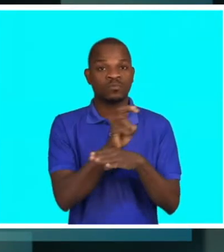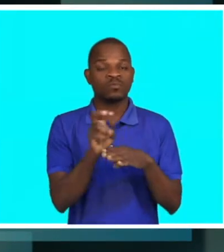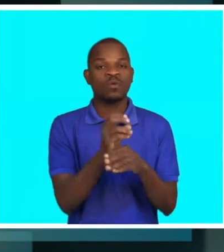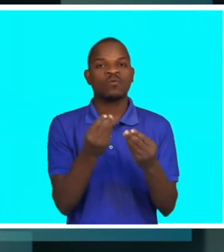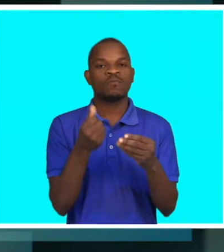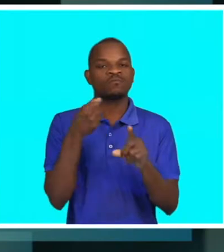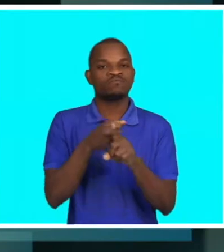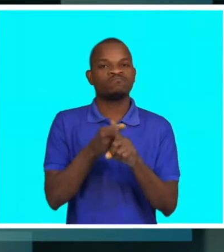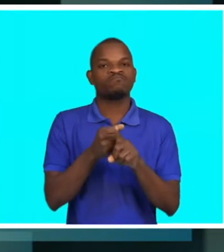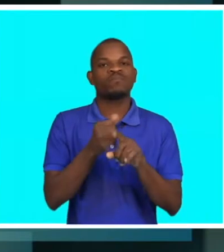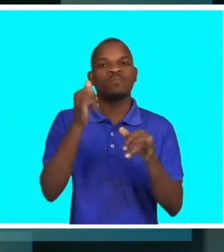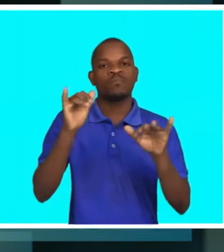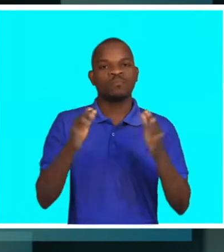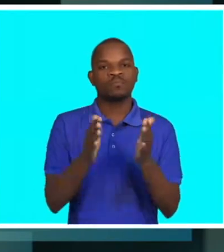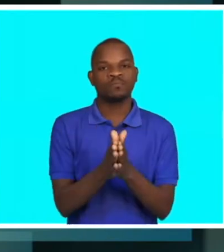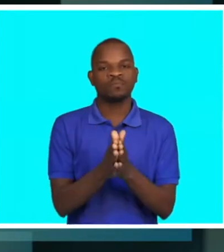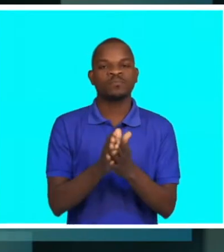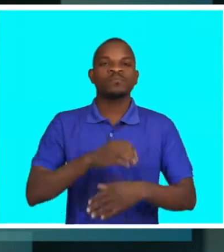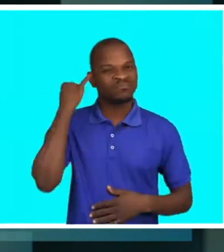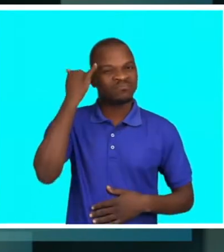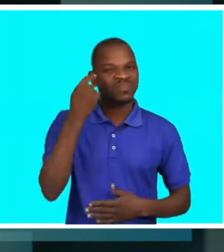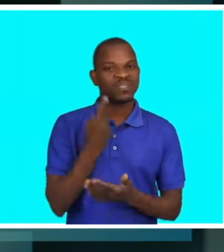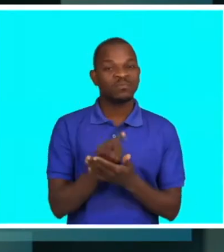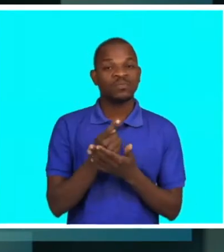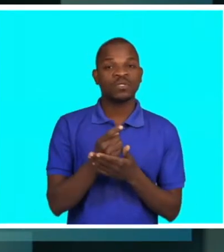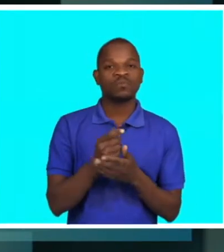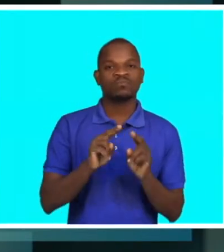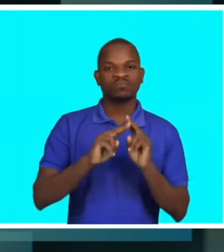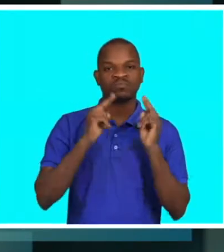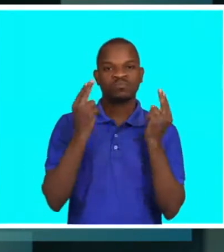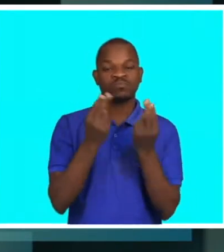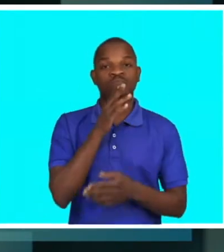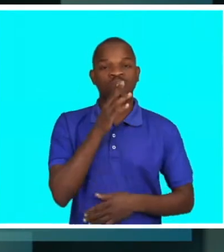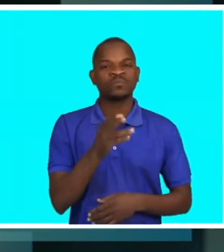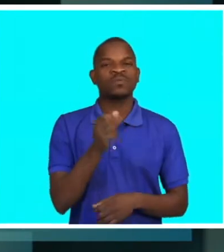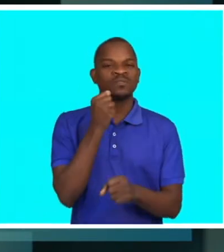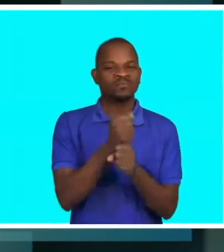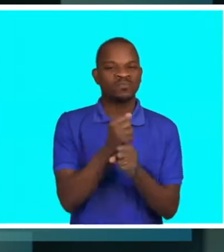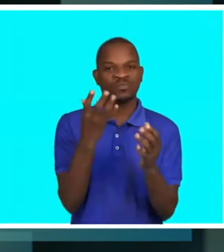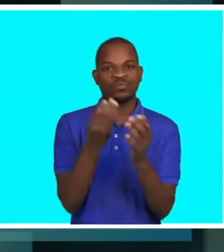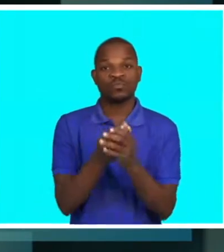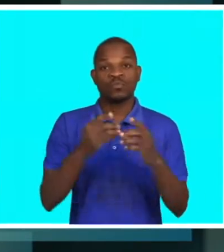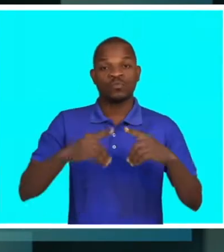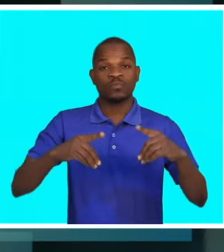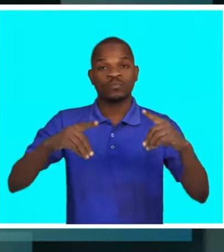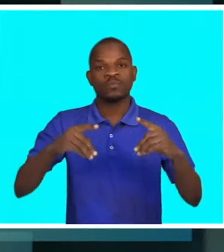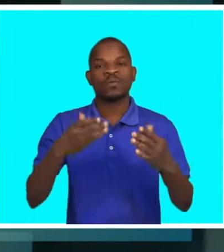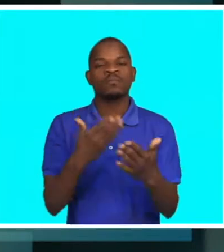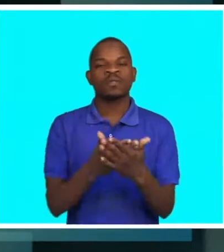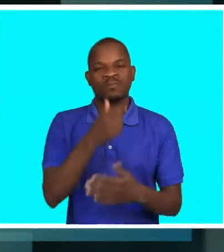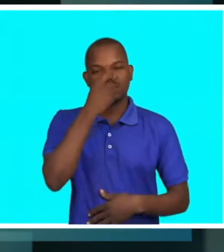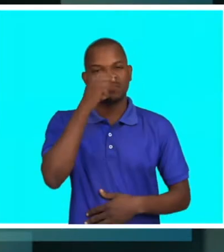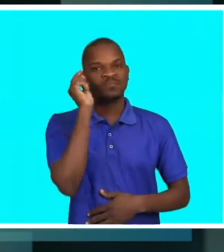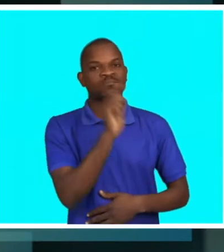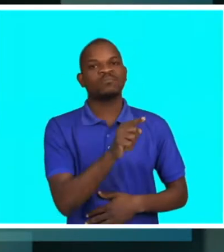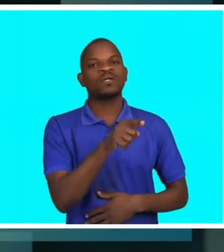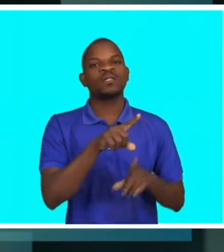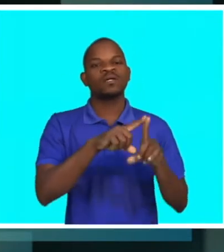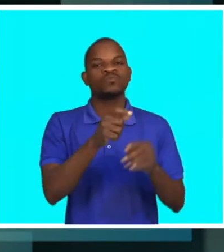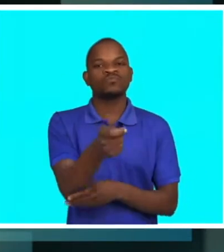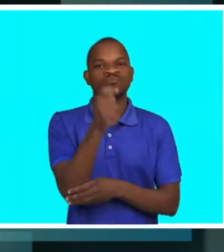da Beira para combater esta prática. Sou da opinião que o Conselho Municipal deve trabalhar com a população, no sentido de